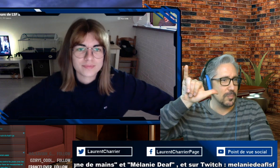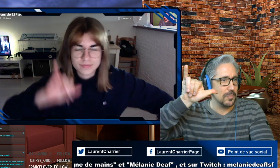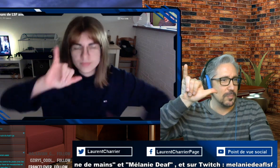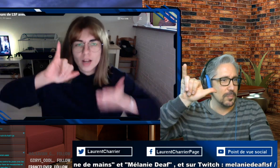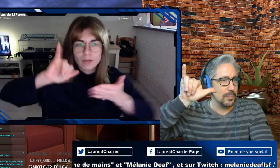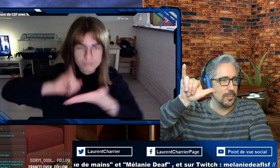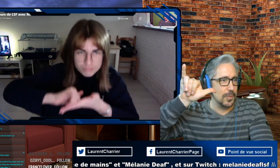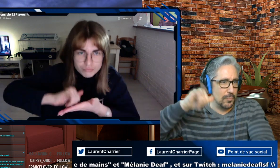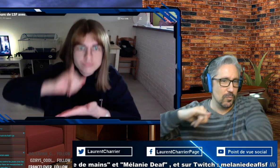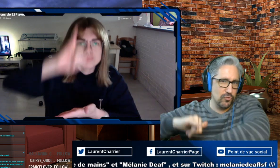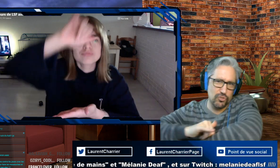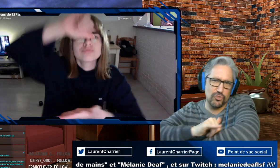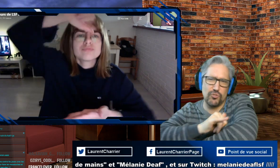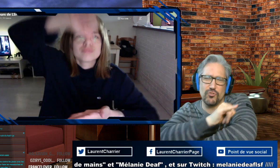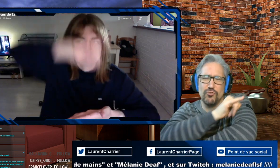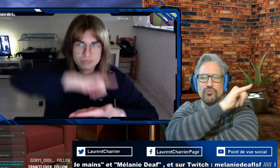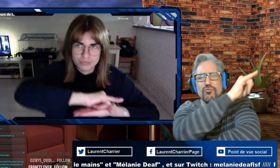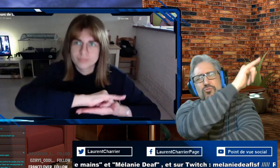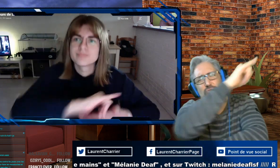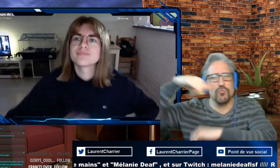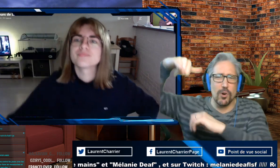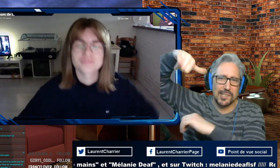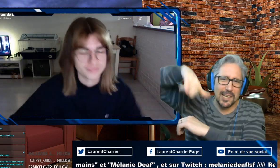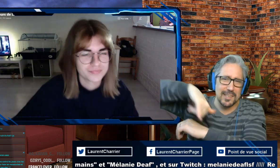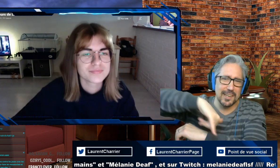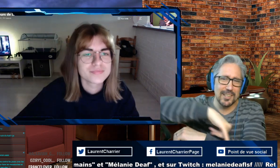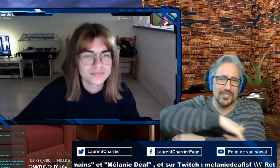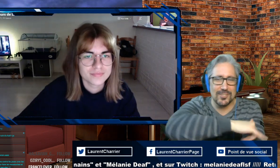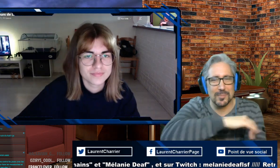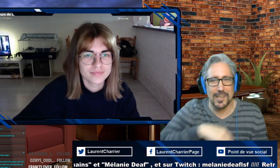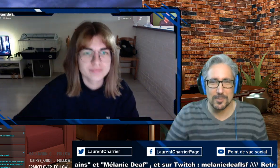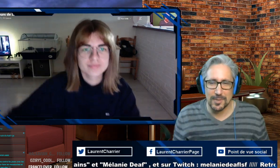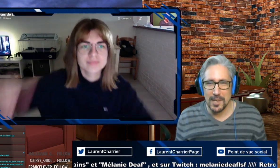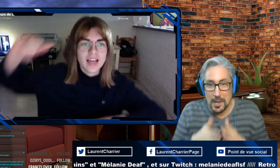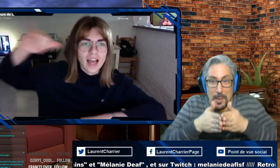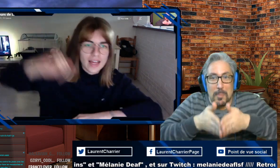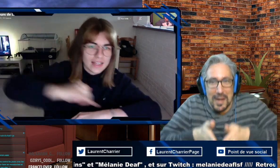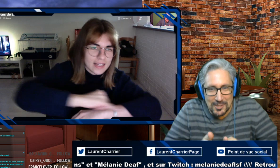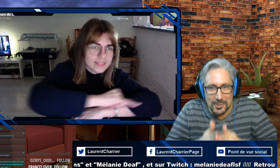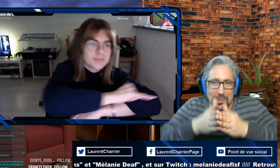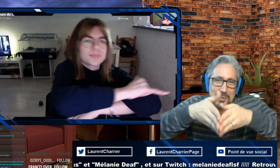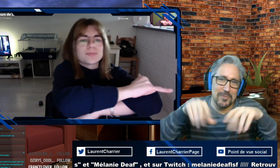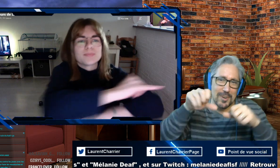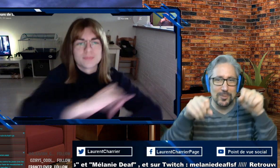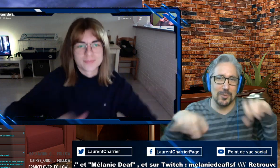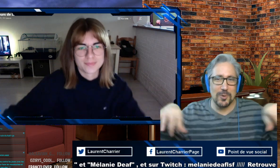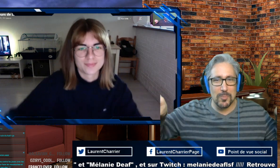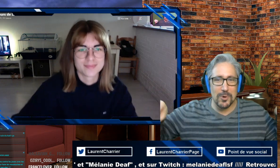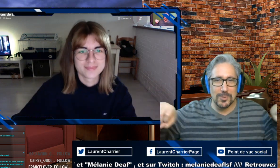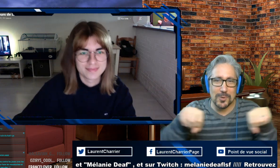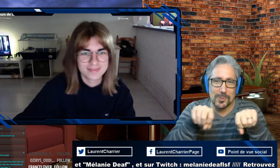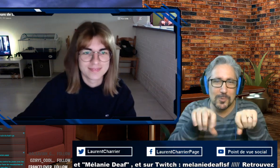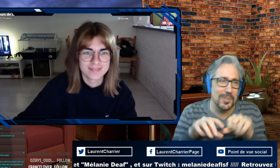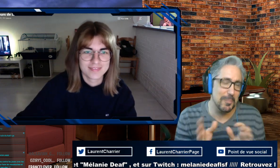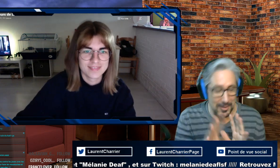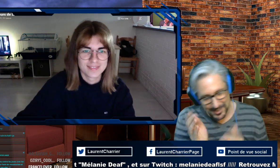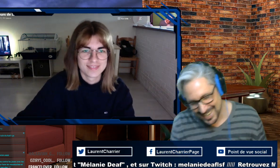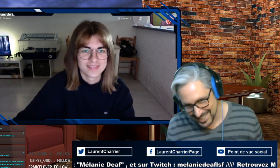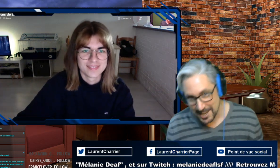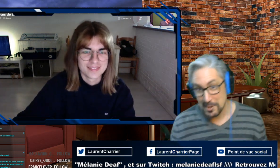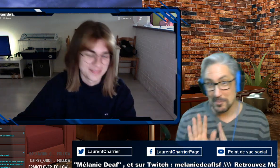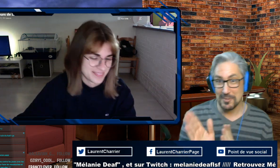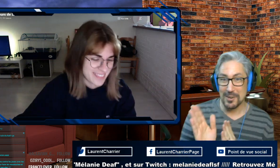Avion. Avion. Ou alors ça atterrit, c'est comme ça. Tout. Bateau, voiture, moto, scooter,